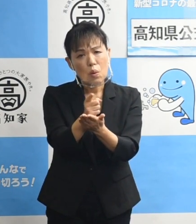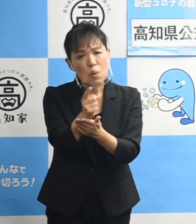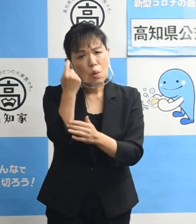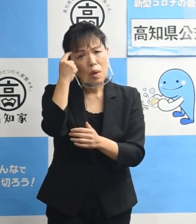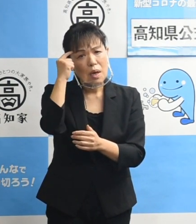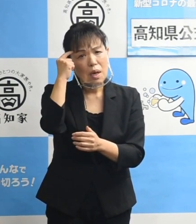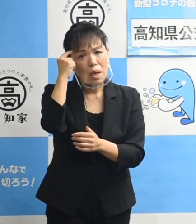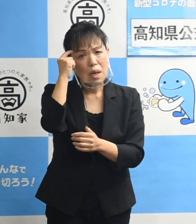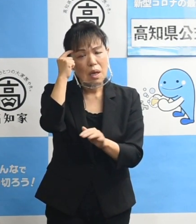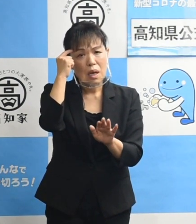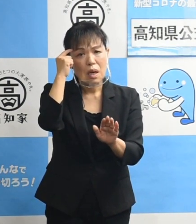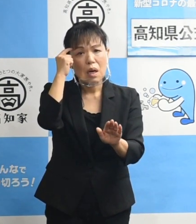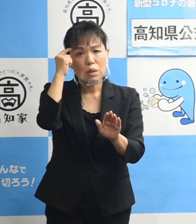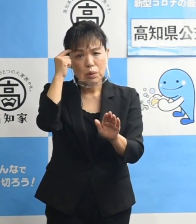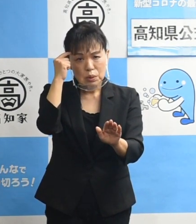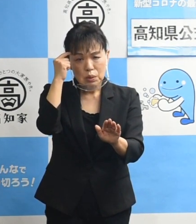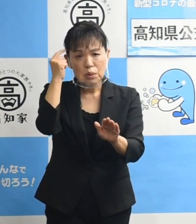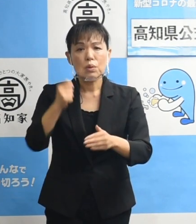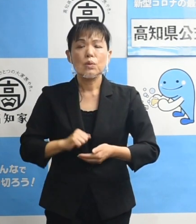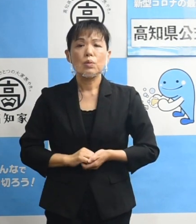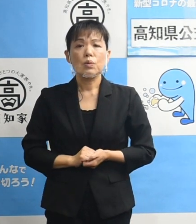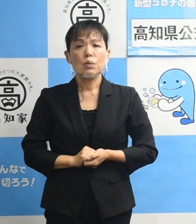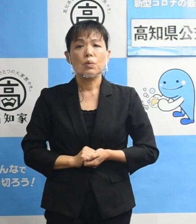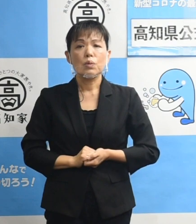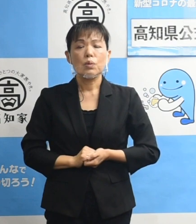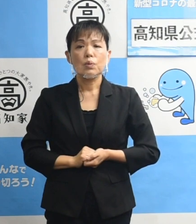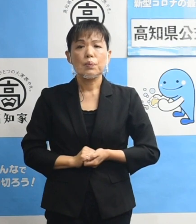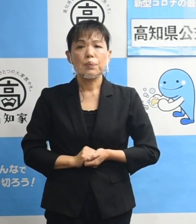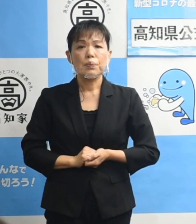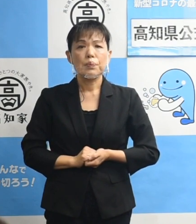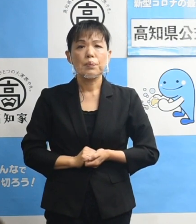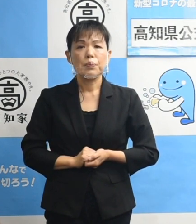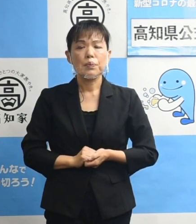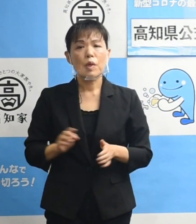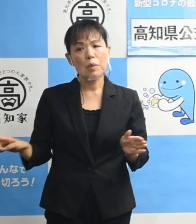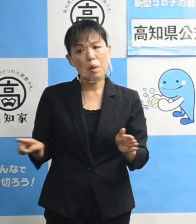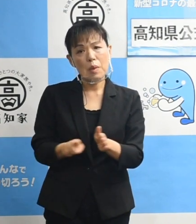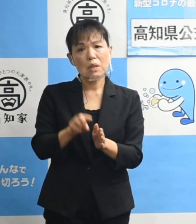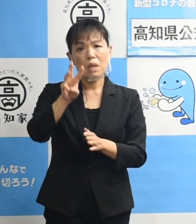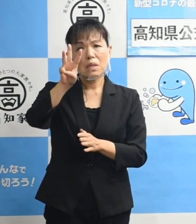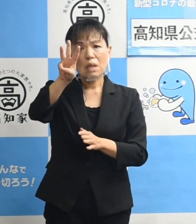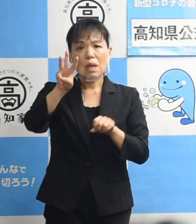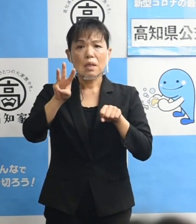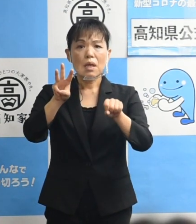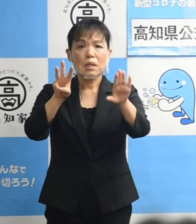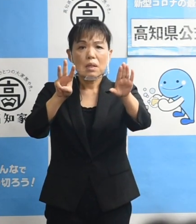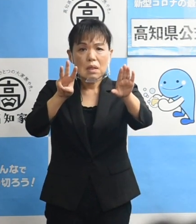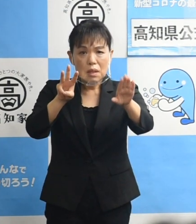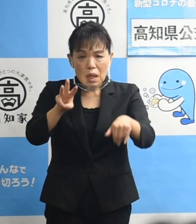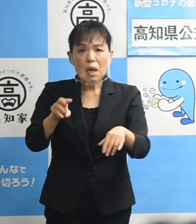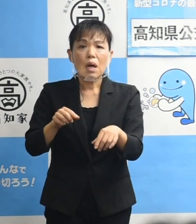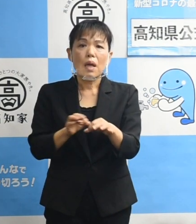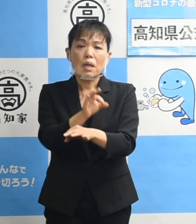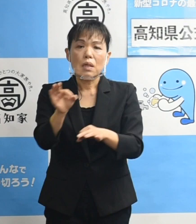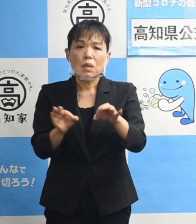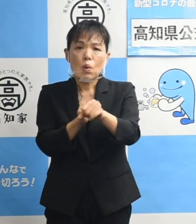と。もう大きな枠組みはこれまで3回やってまいった4時間の短